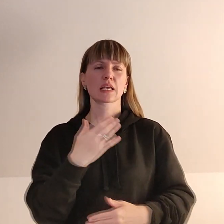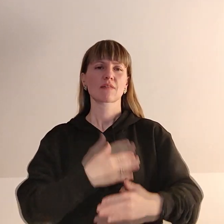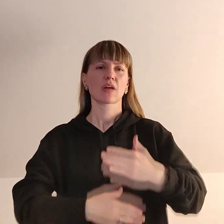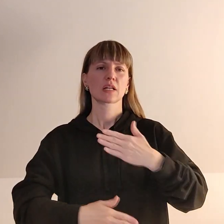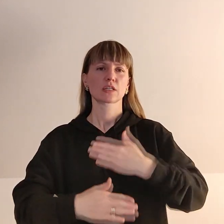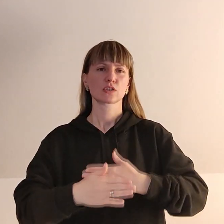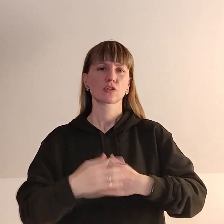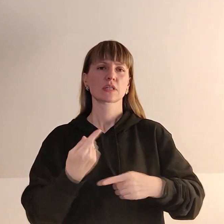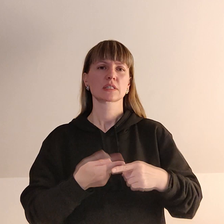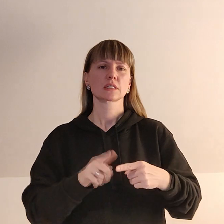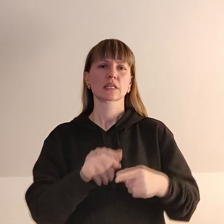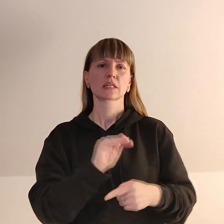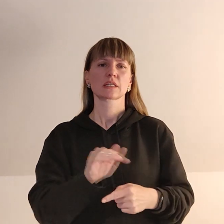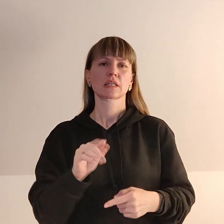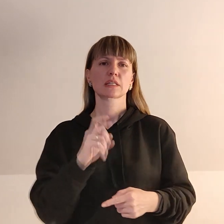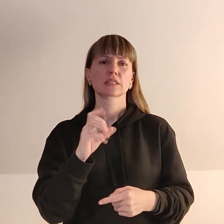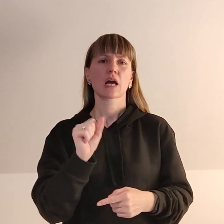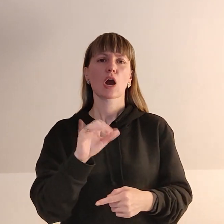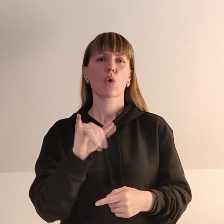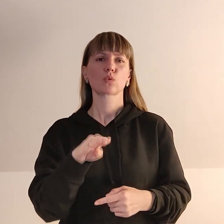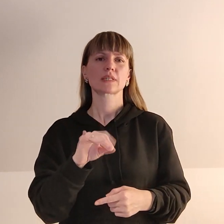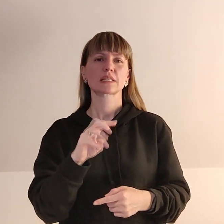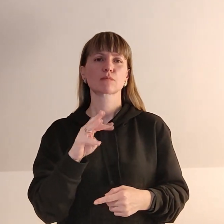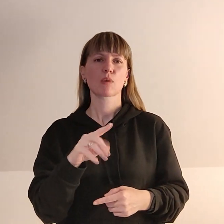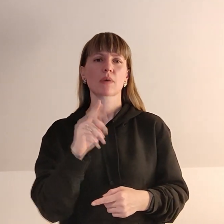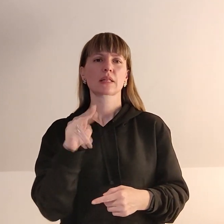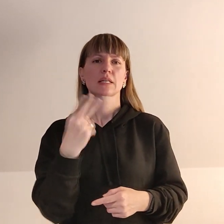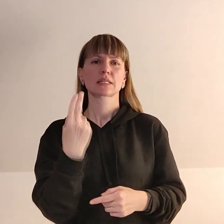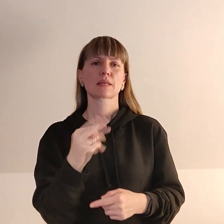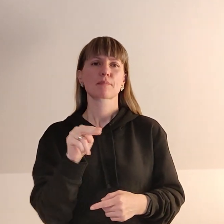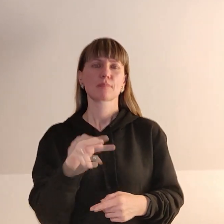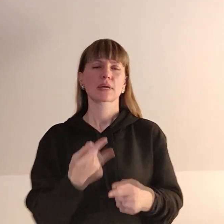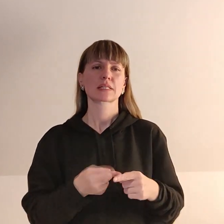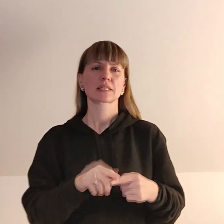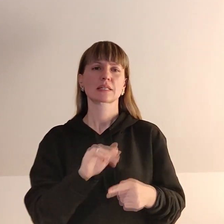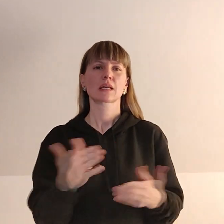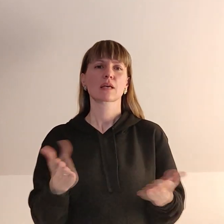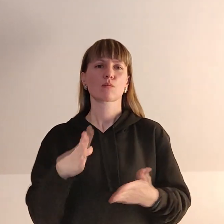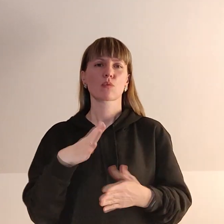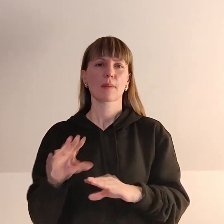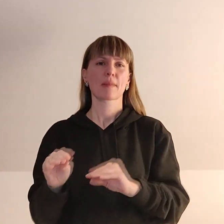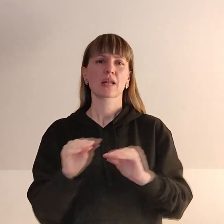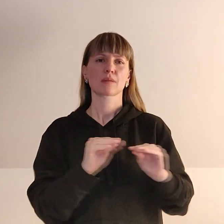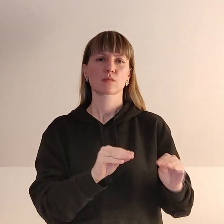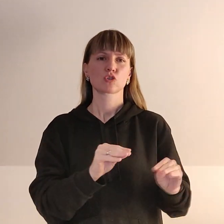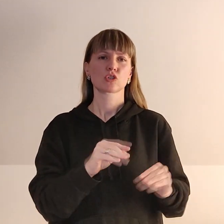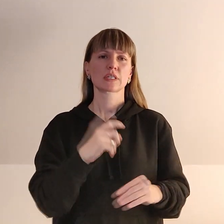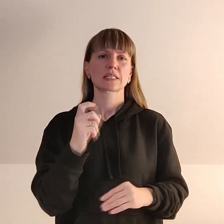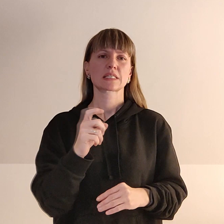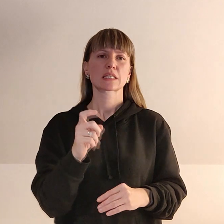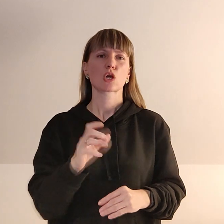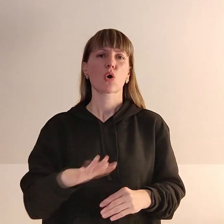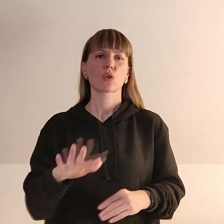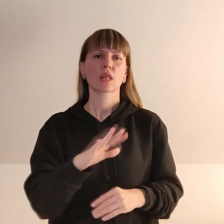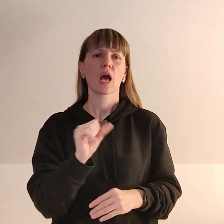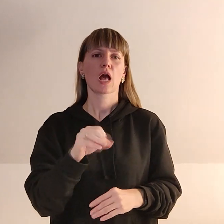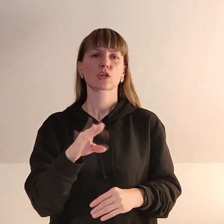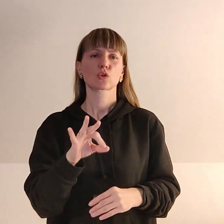інвалідністю, це діти з аутизмом, з ДЦП, це діти, які були переміщені з зони АТО, починаючи